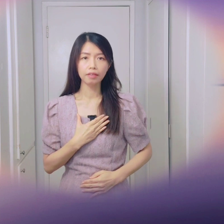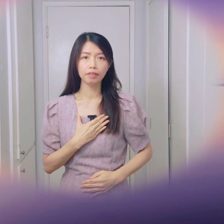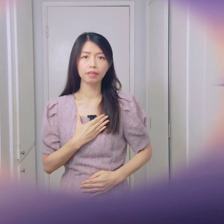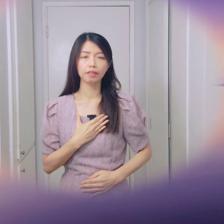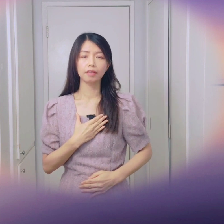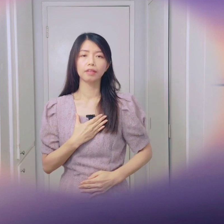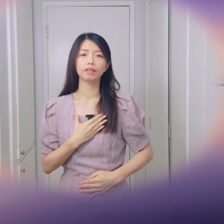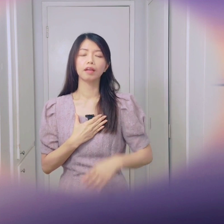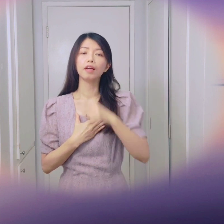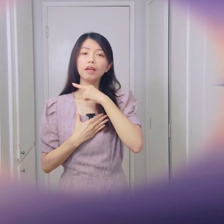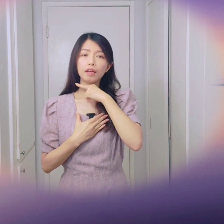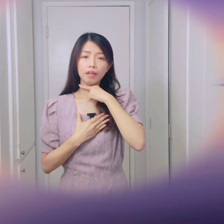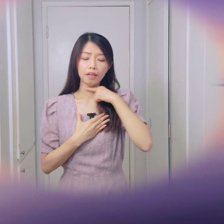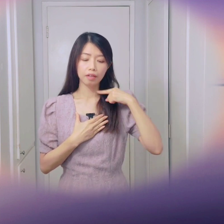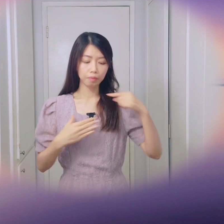나를